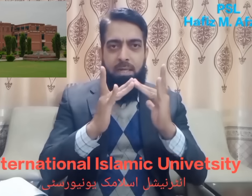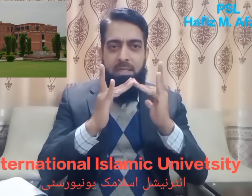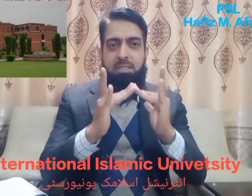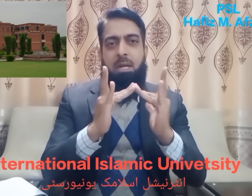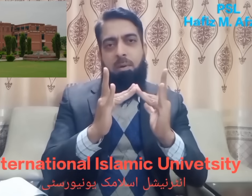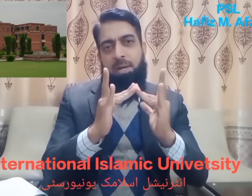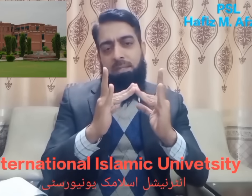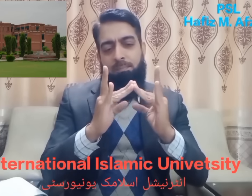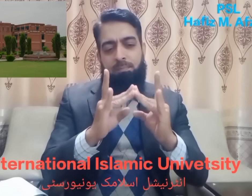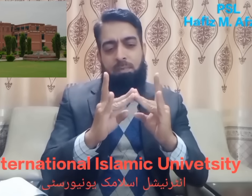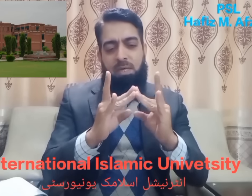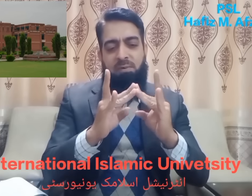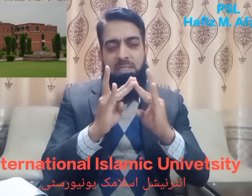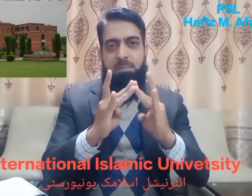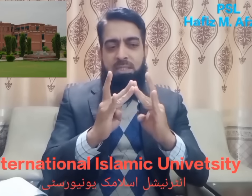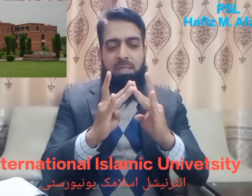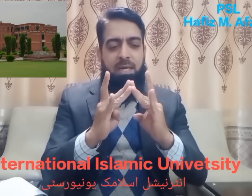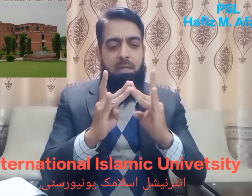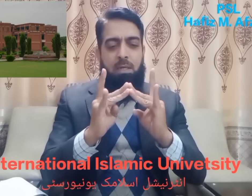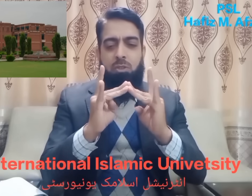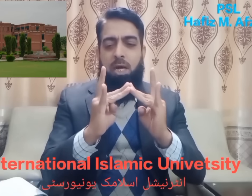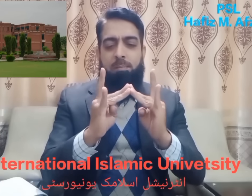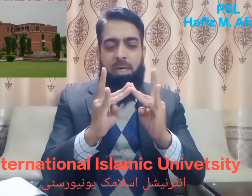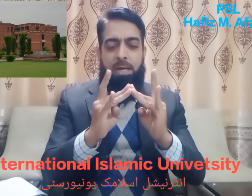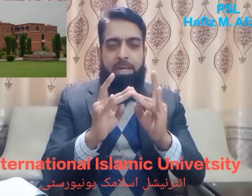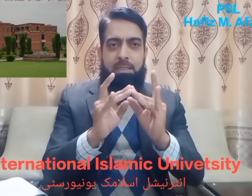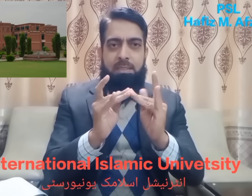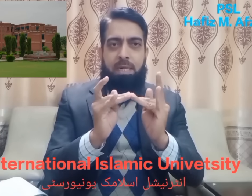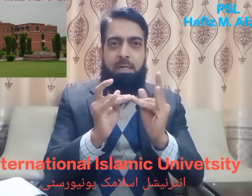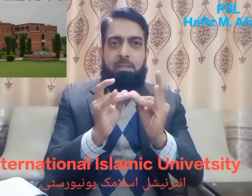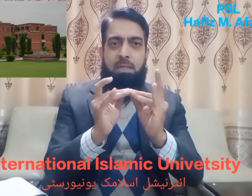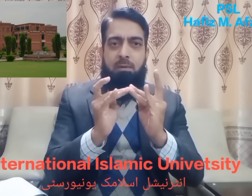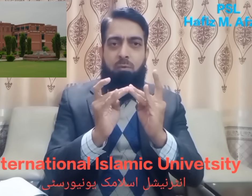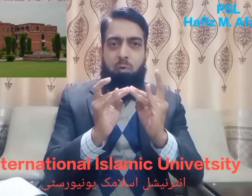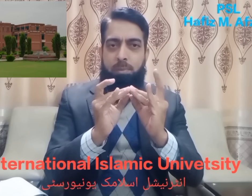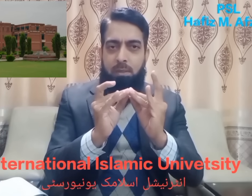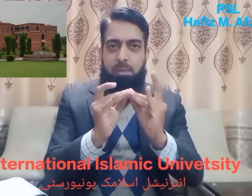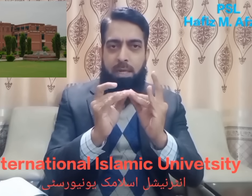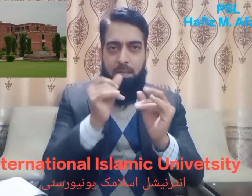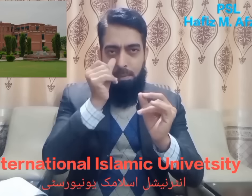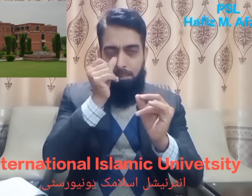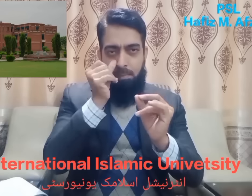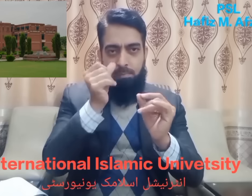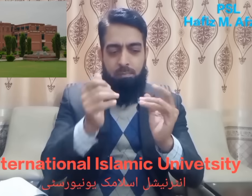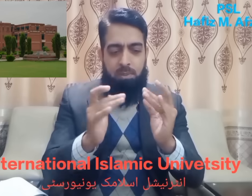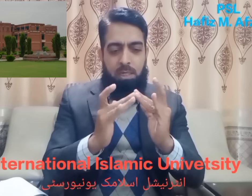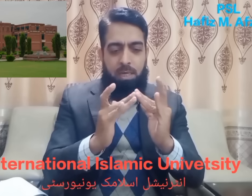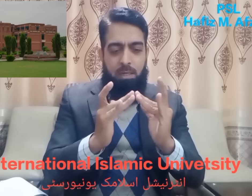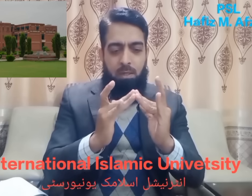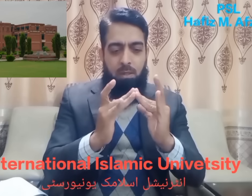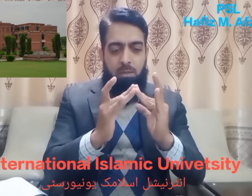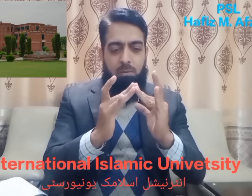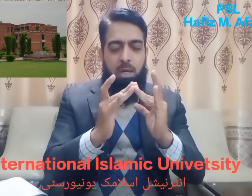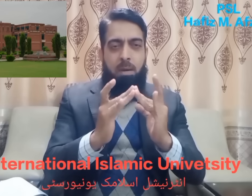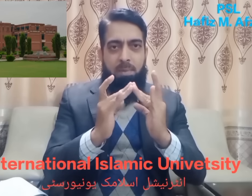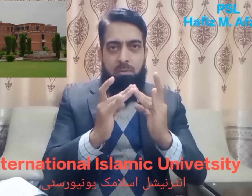करेगी इस्लामाबाद। ये फैसल मस्जिद है, 4 मीनार है, सेंटर से वो उभरी हुई है, ठीक है, खम है